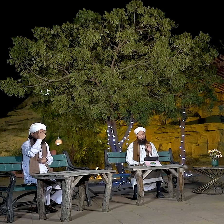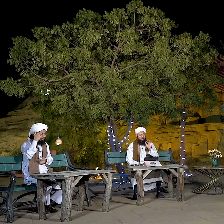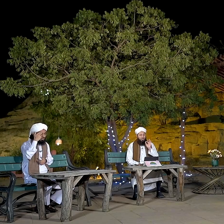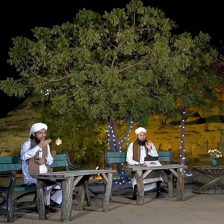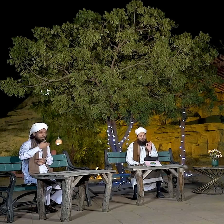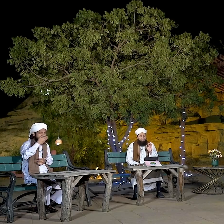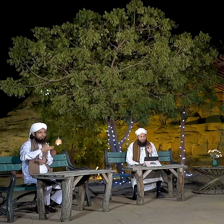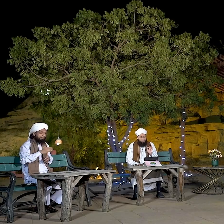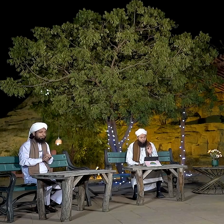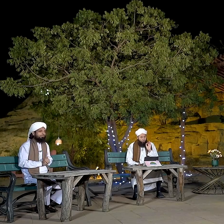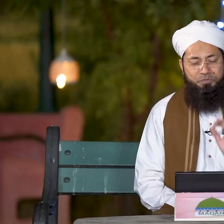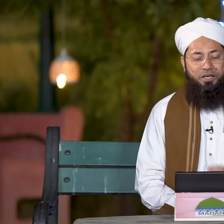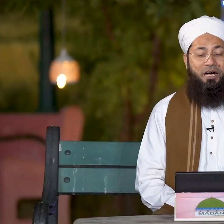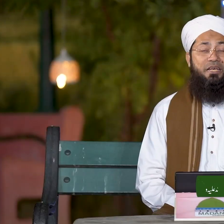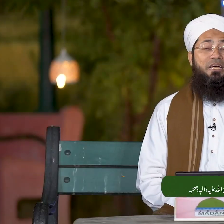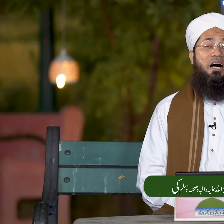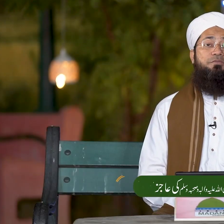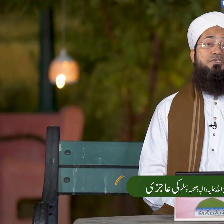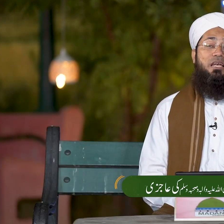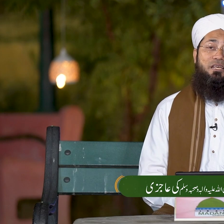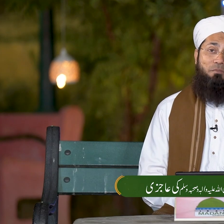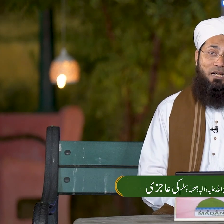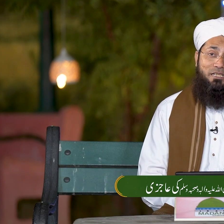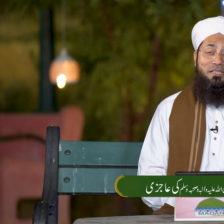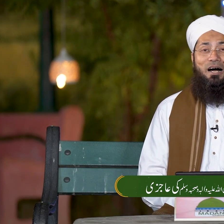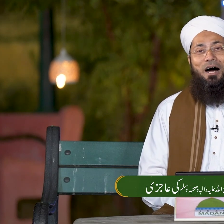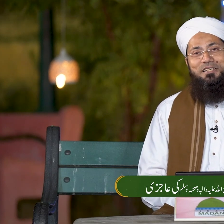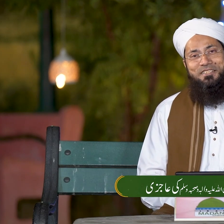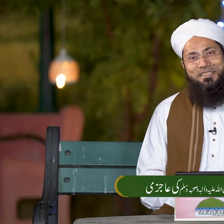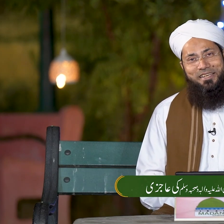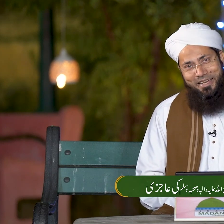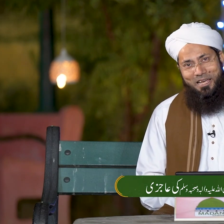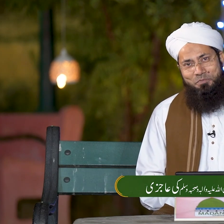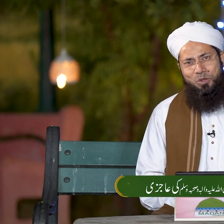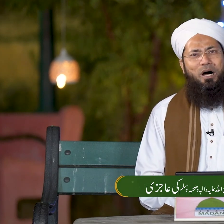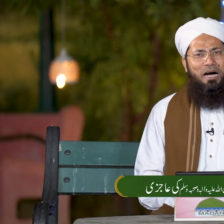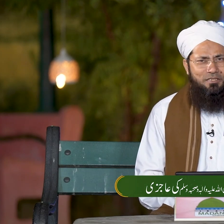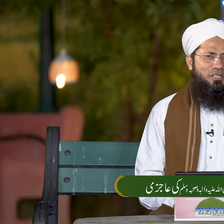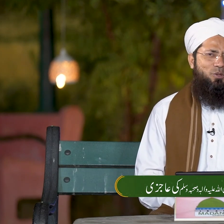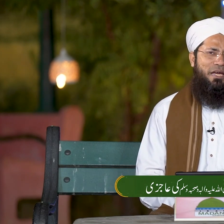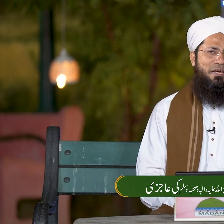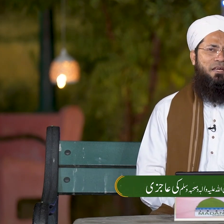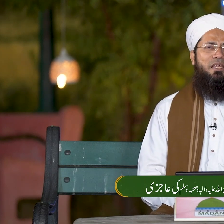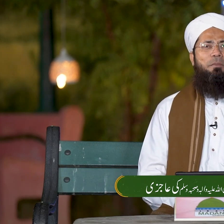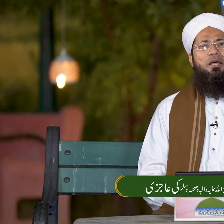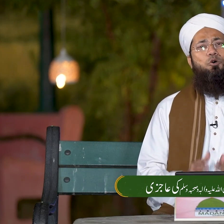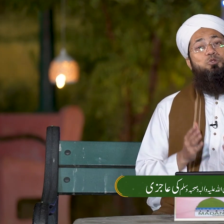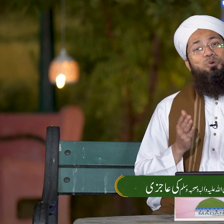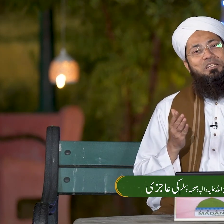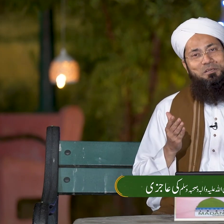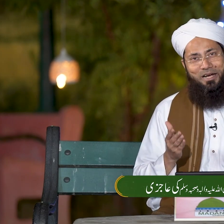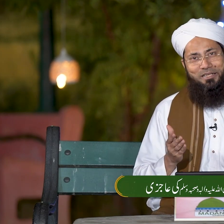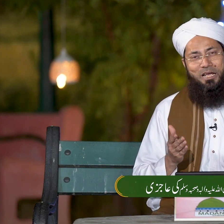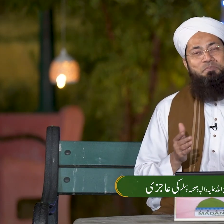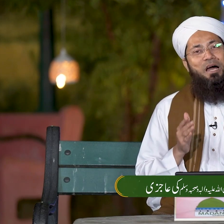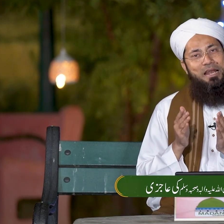العبادت التواضع، یعنی افضل عبادت عاجزی ہے۔ تو عاجزی جو ہے یہ بڑی